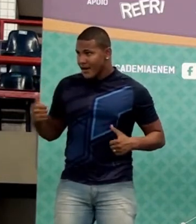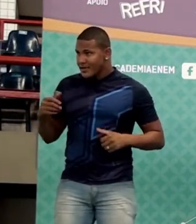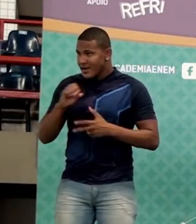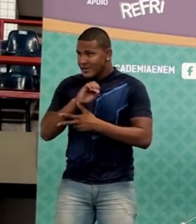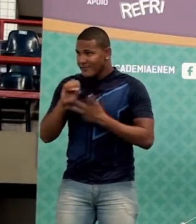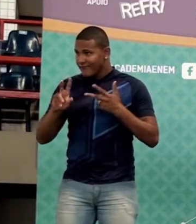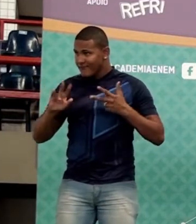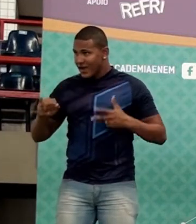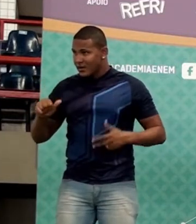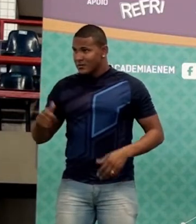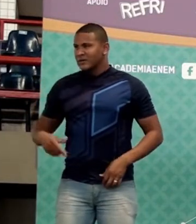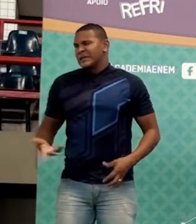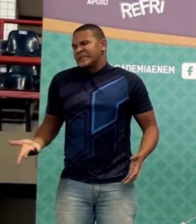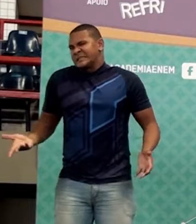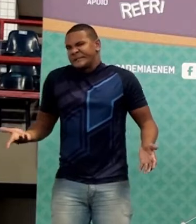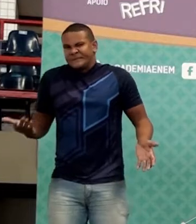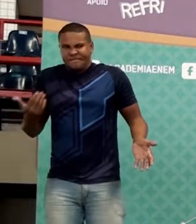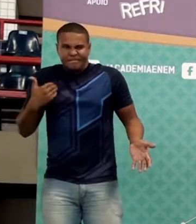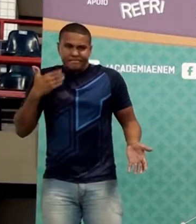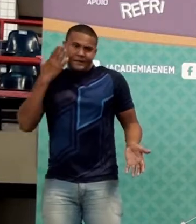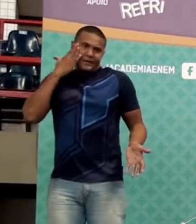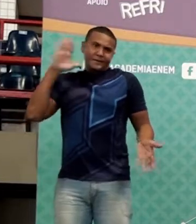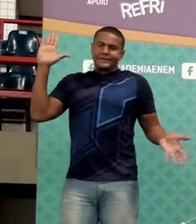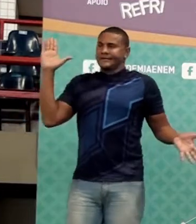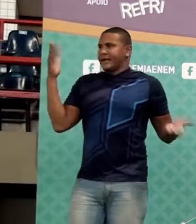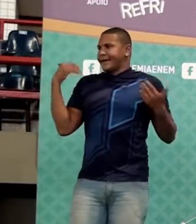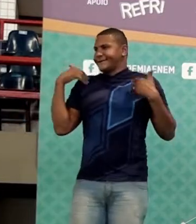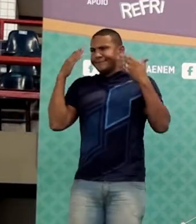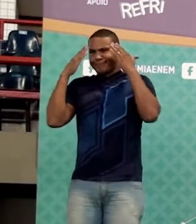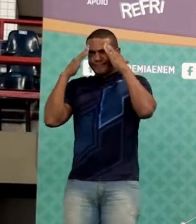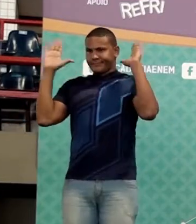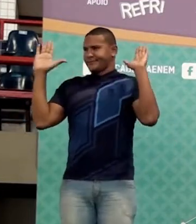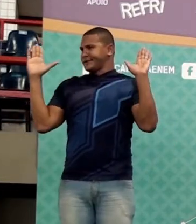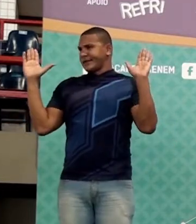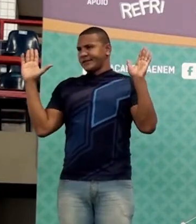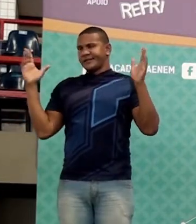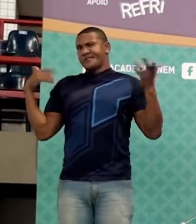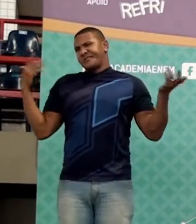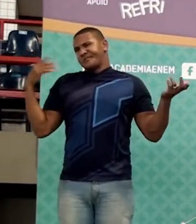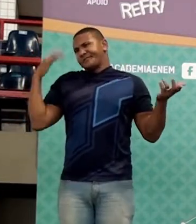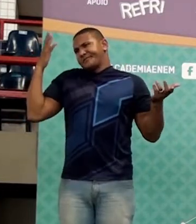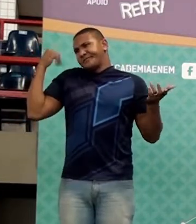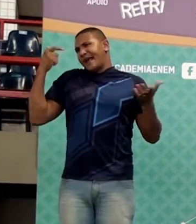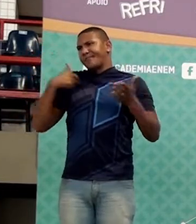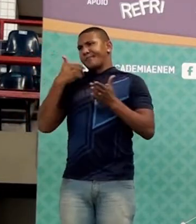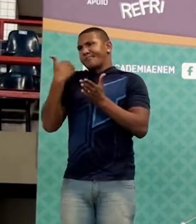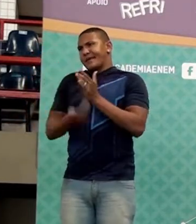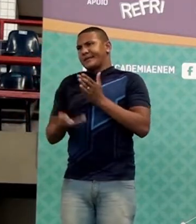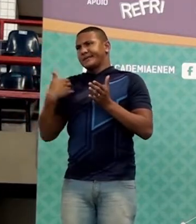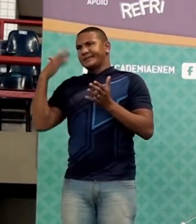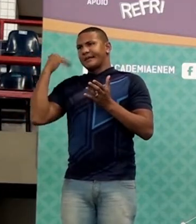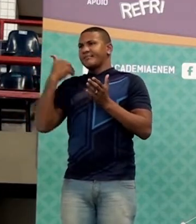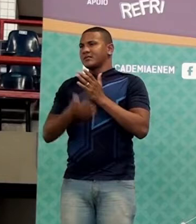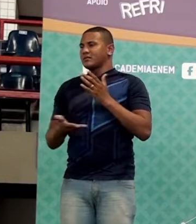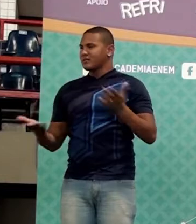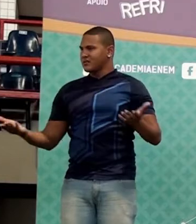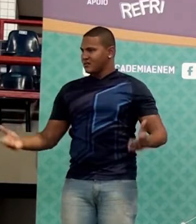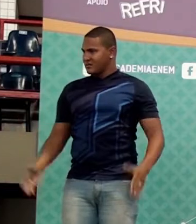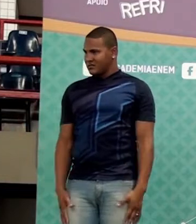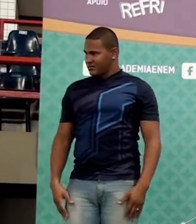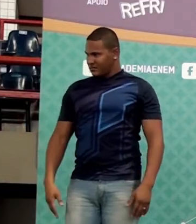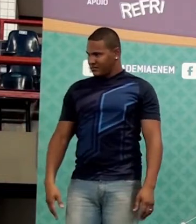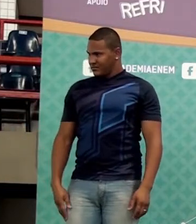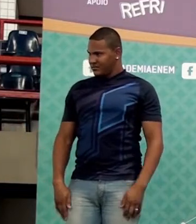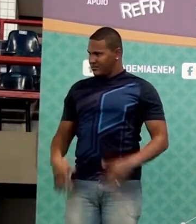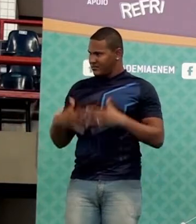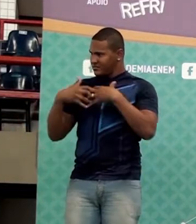Enem? Eu não sei nem por que eu vou fazer. Eu sei que eu não passo mesmo. Olha o desgraçado, né? Que eu